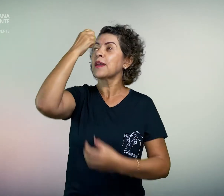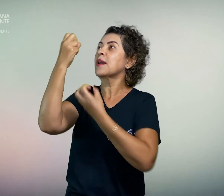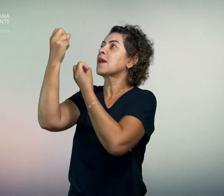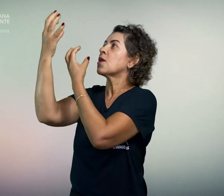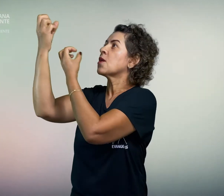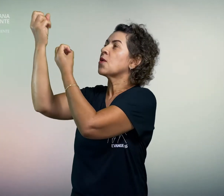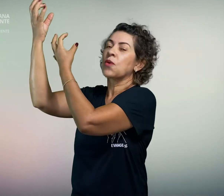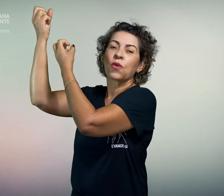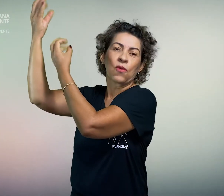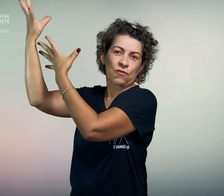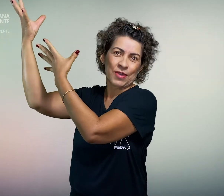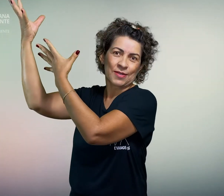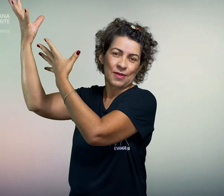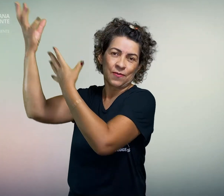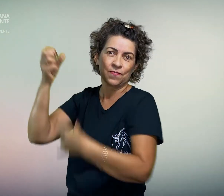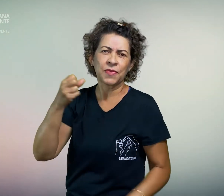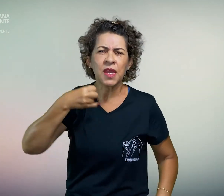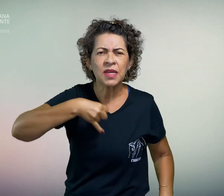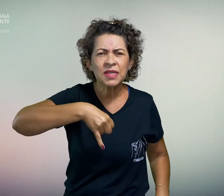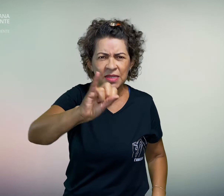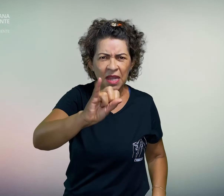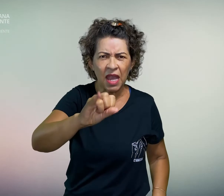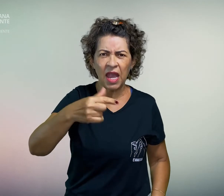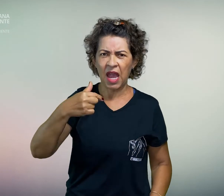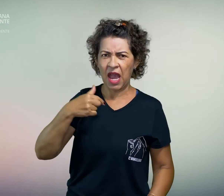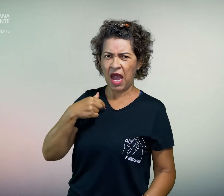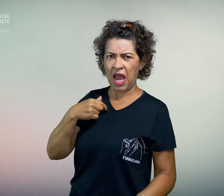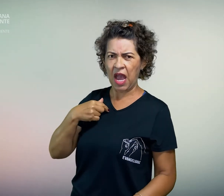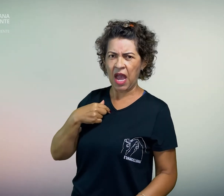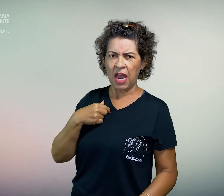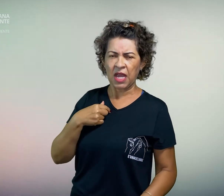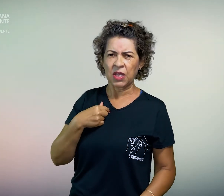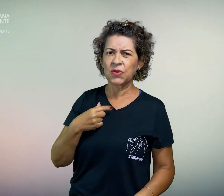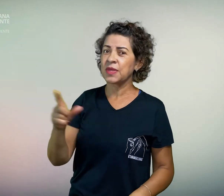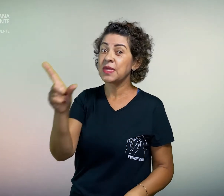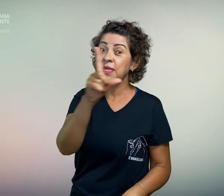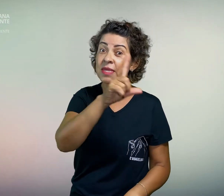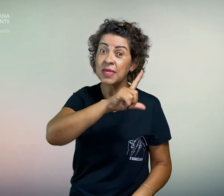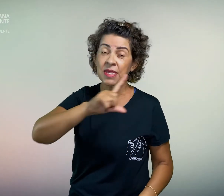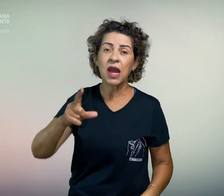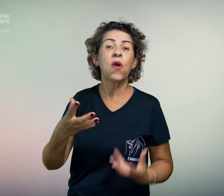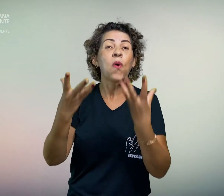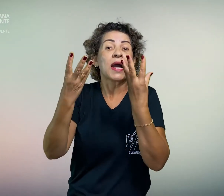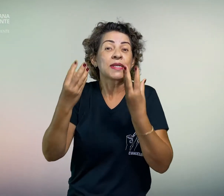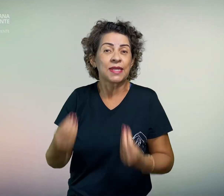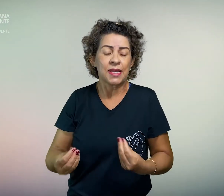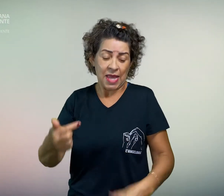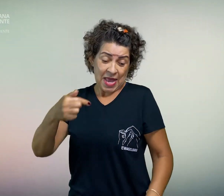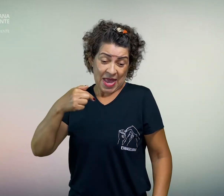Se não admitirmos nossos pecados, mas, ao contrário, nos